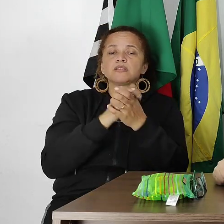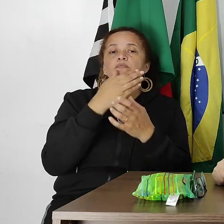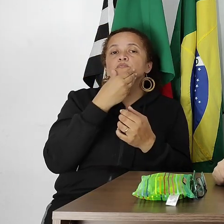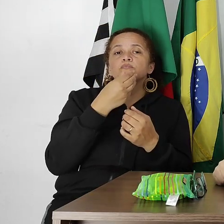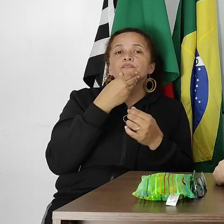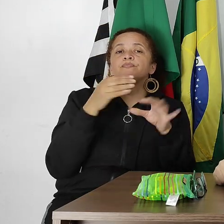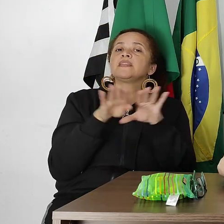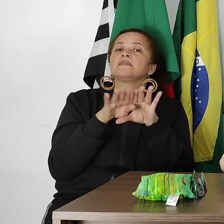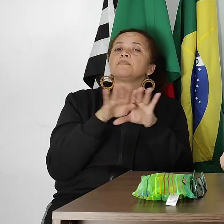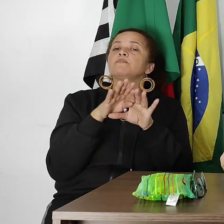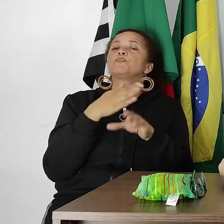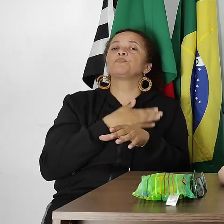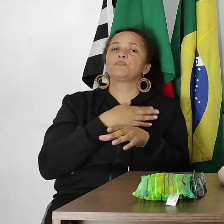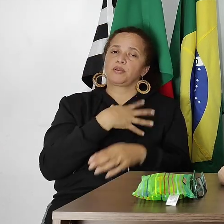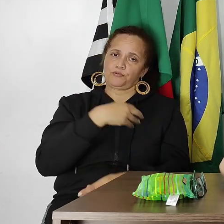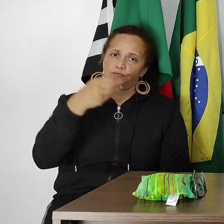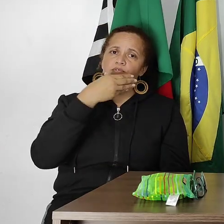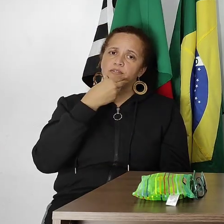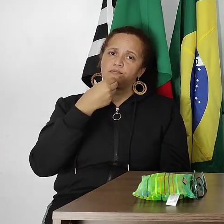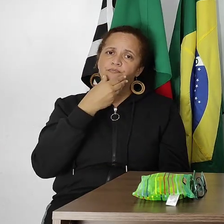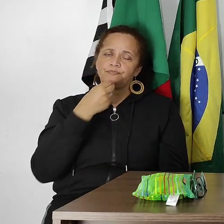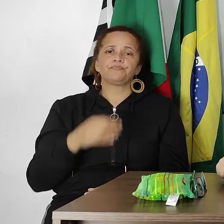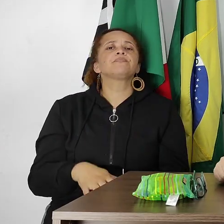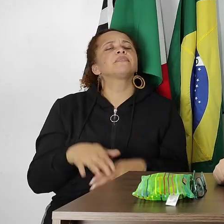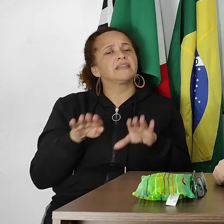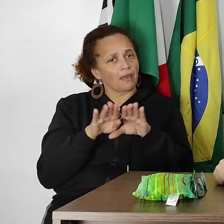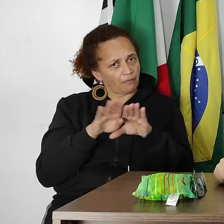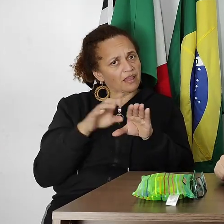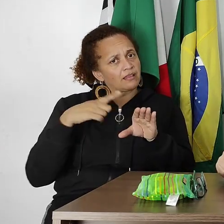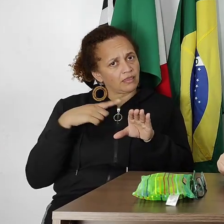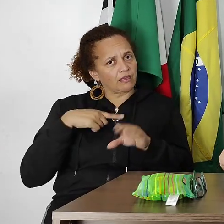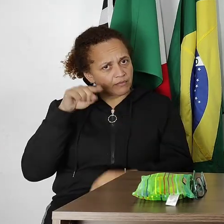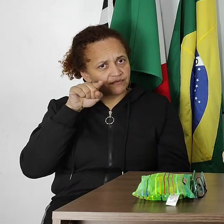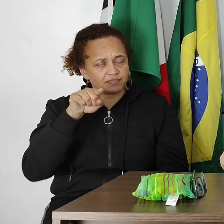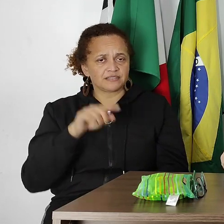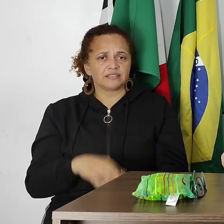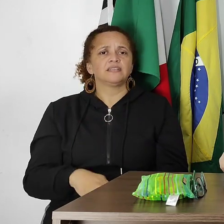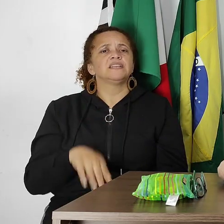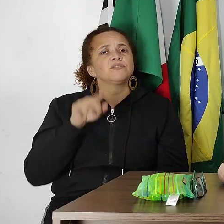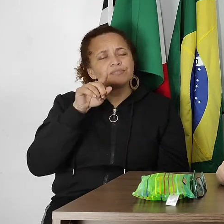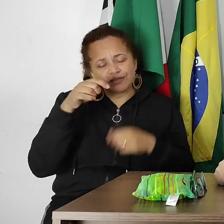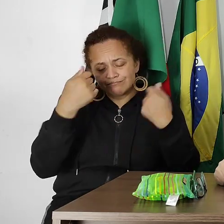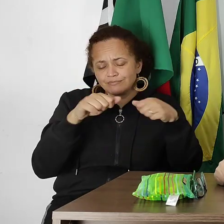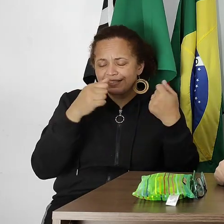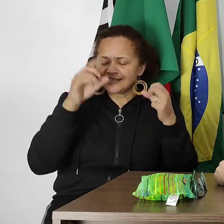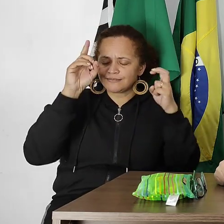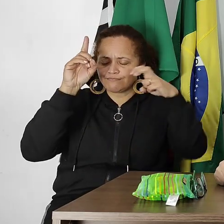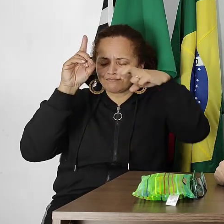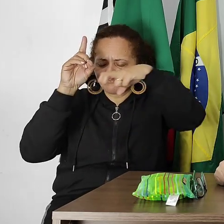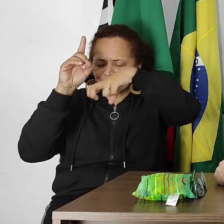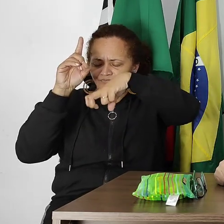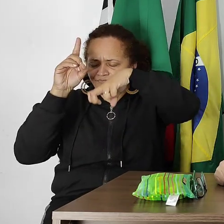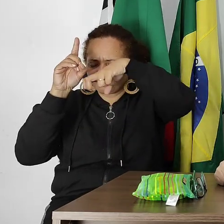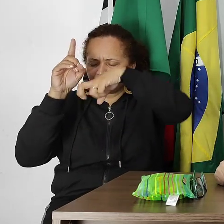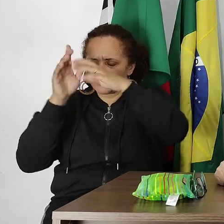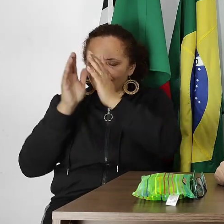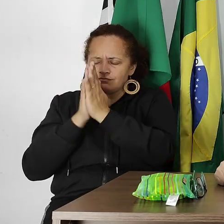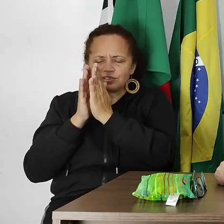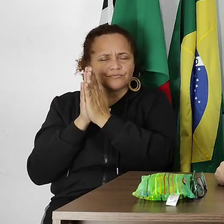você. Basta você crer, se render a ele, que ele é capaz de fazer muito mais do que a